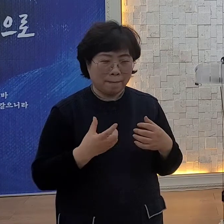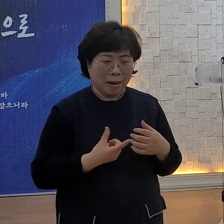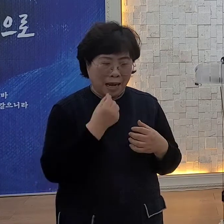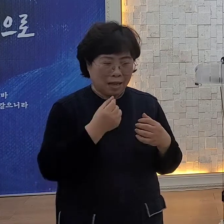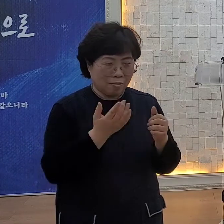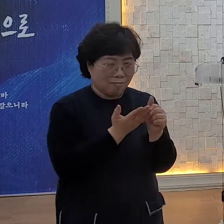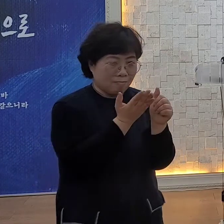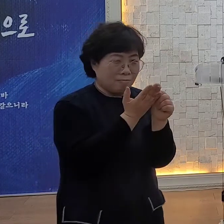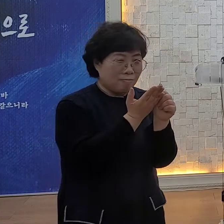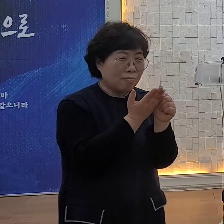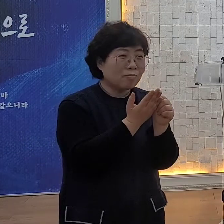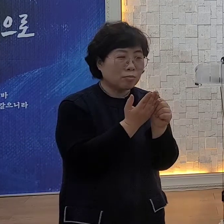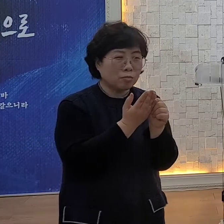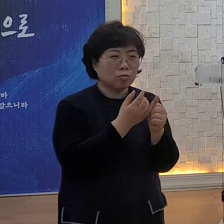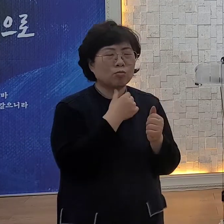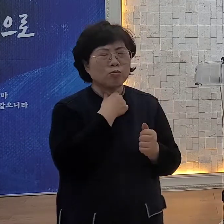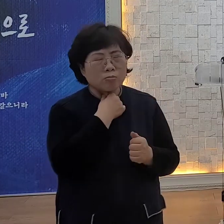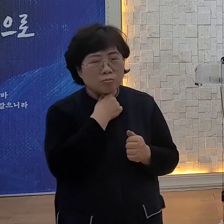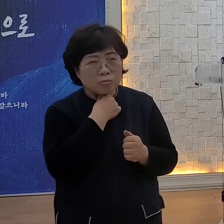돈을 많이 받잖아요.